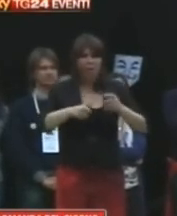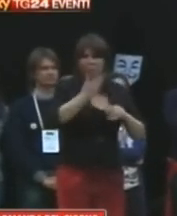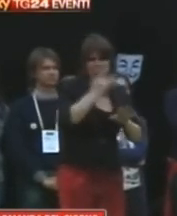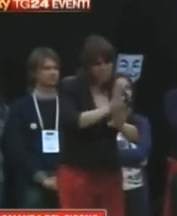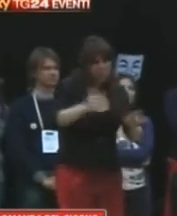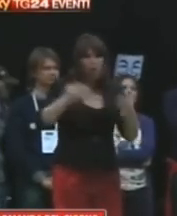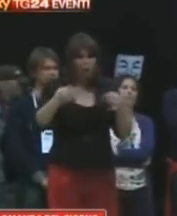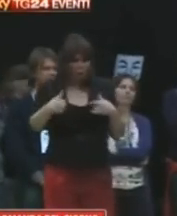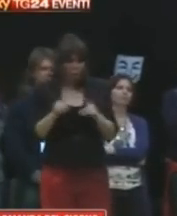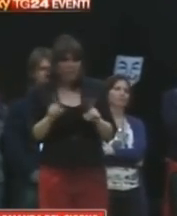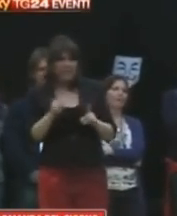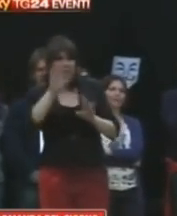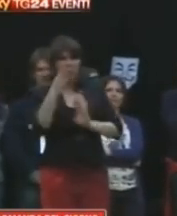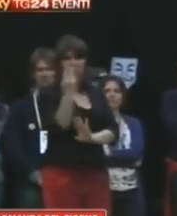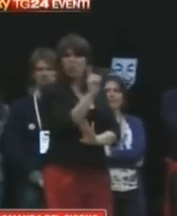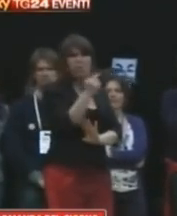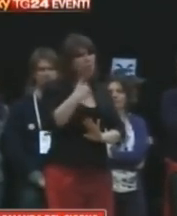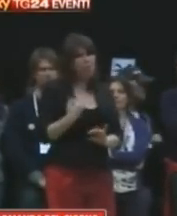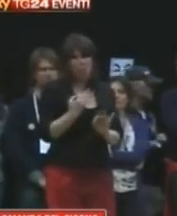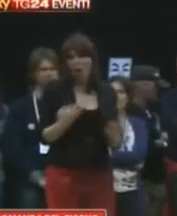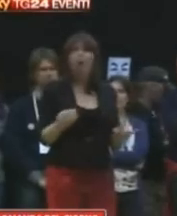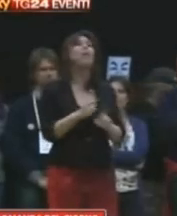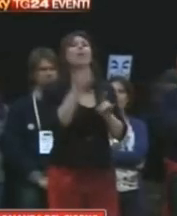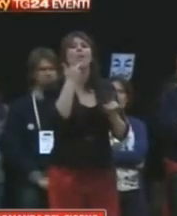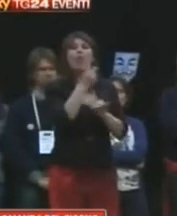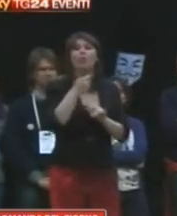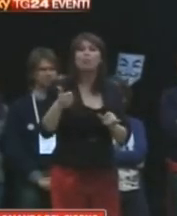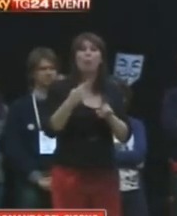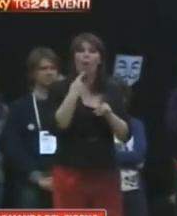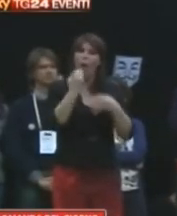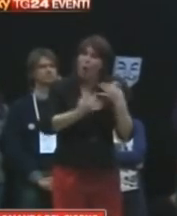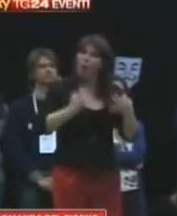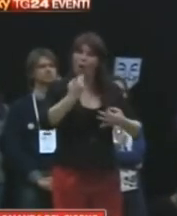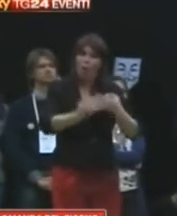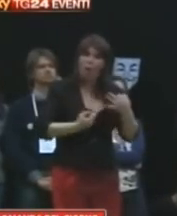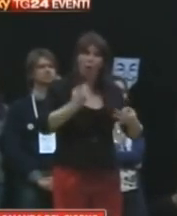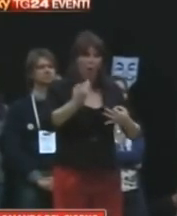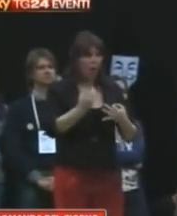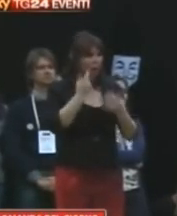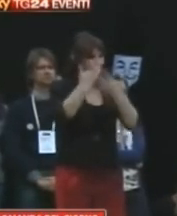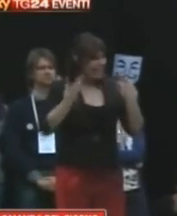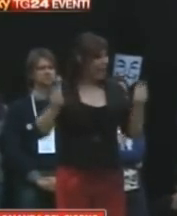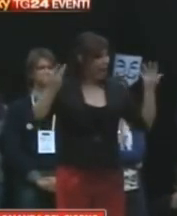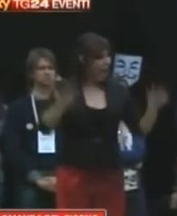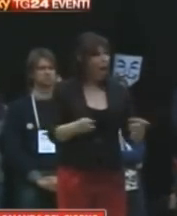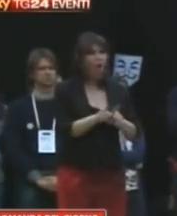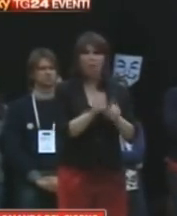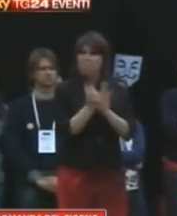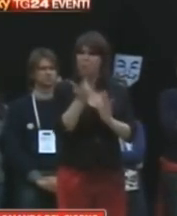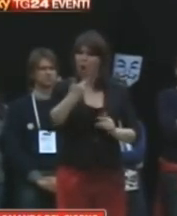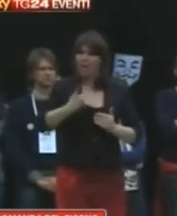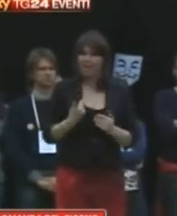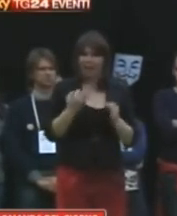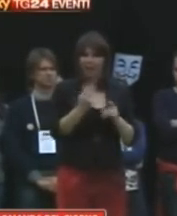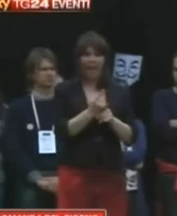non sono così ipocrita, io voglio solo farvi capire che abbiamo una grandissima importanza,